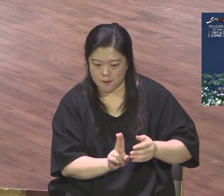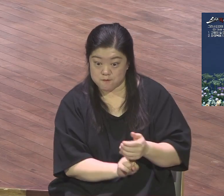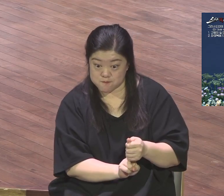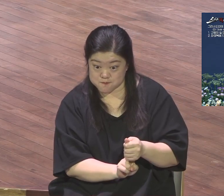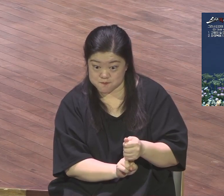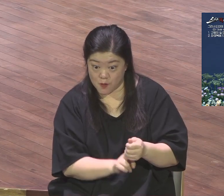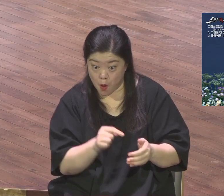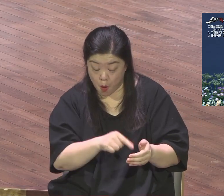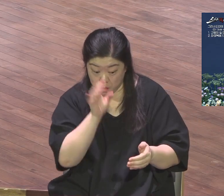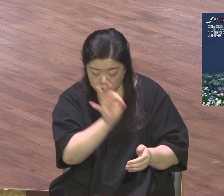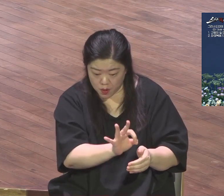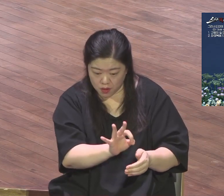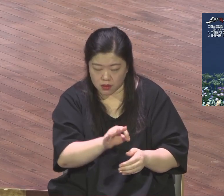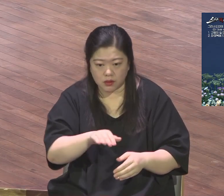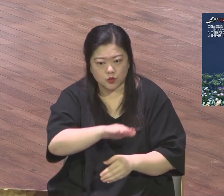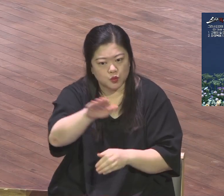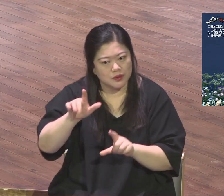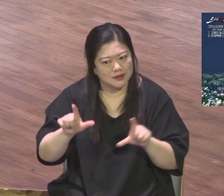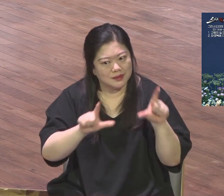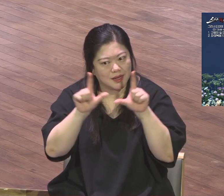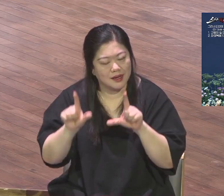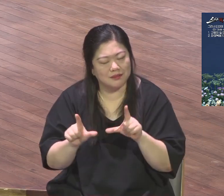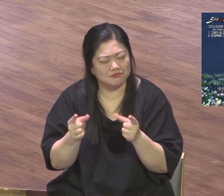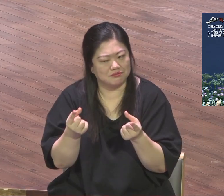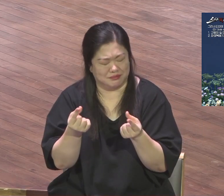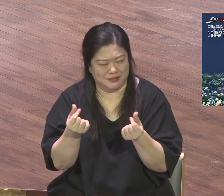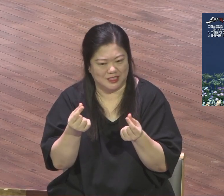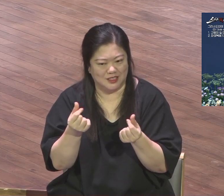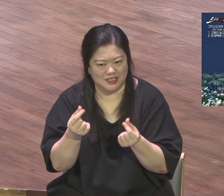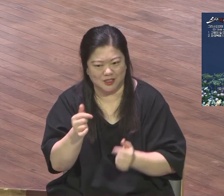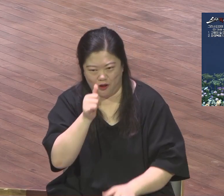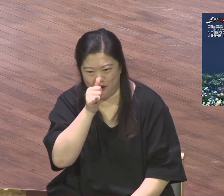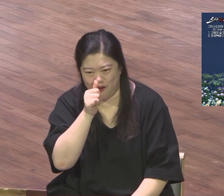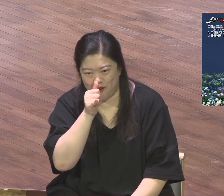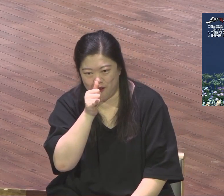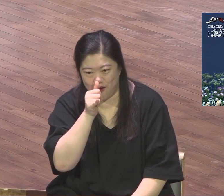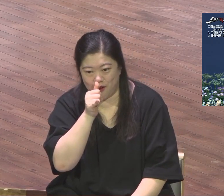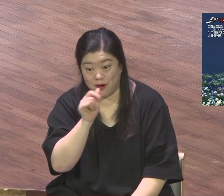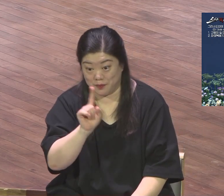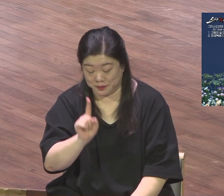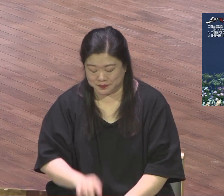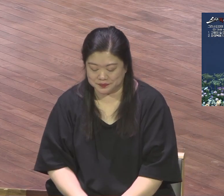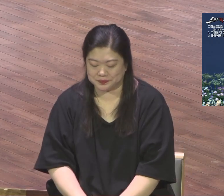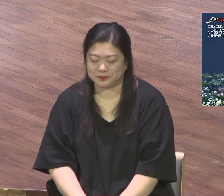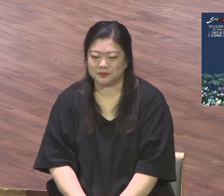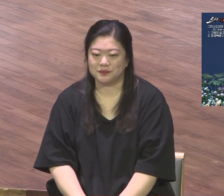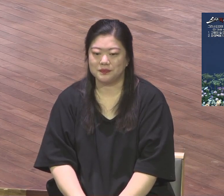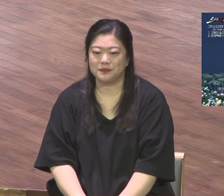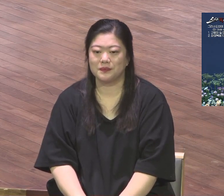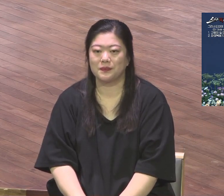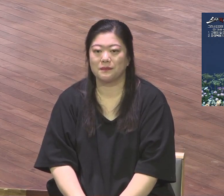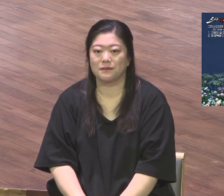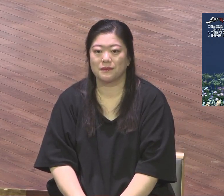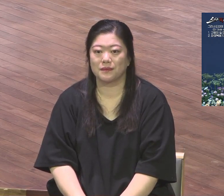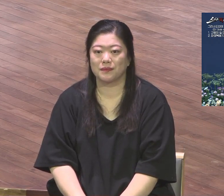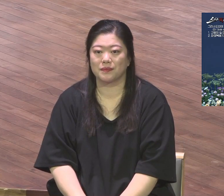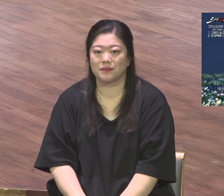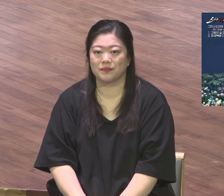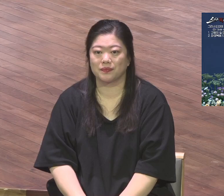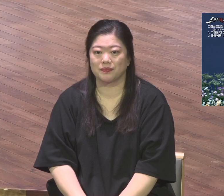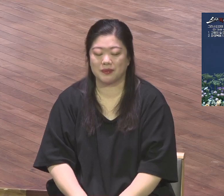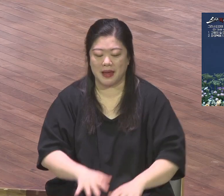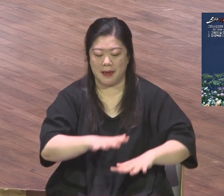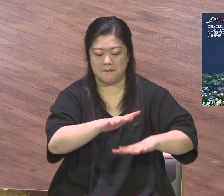면도 있지만은 일치하는 면도 있는데, 먼저 다른 면을 보자면은 그 사고자 하는